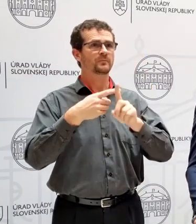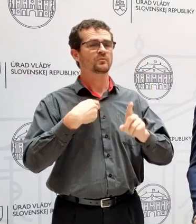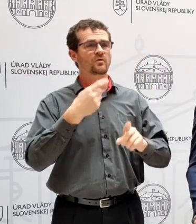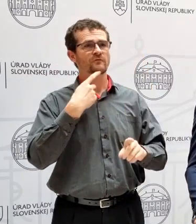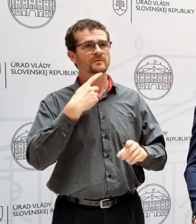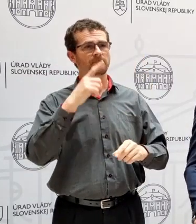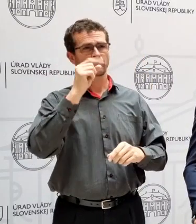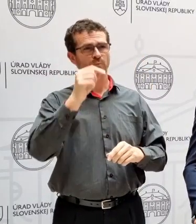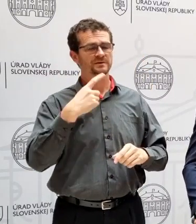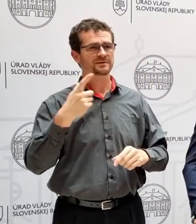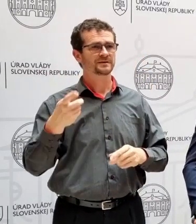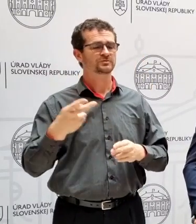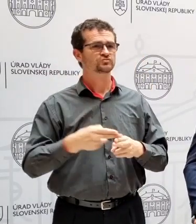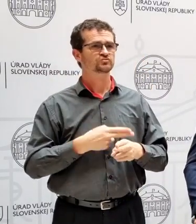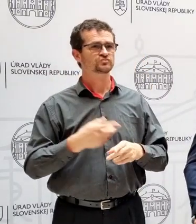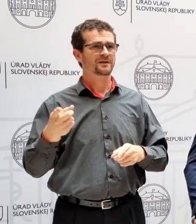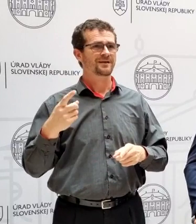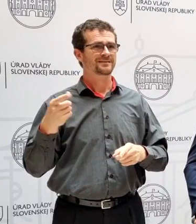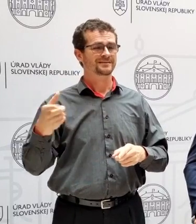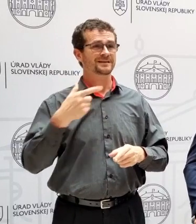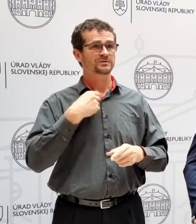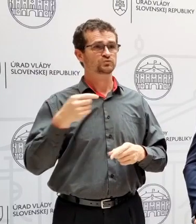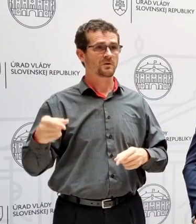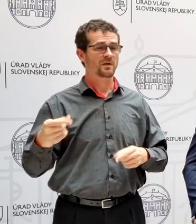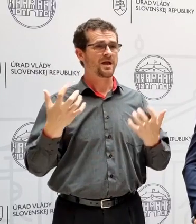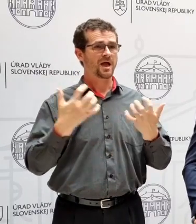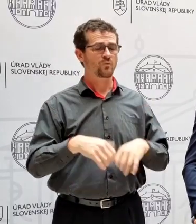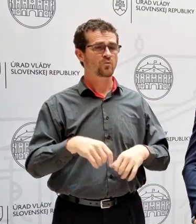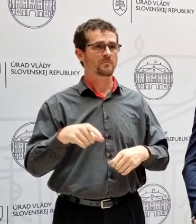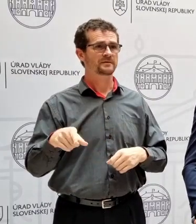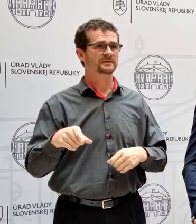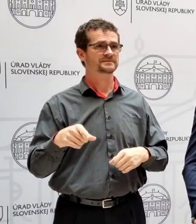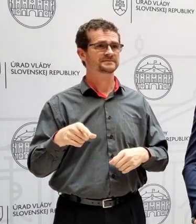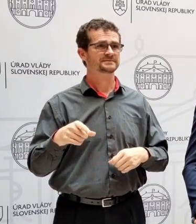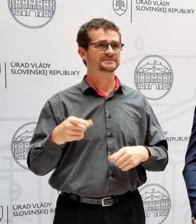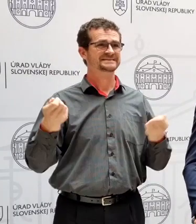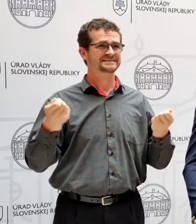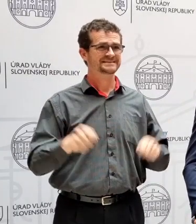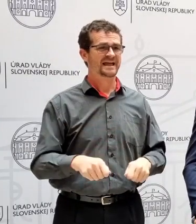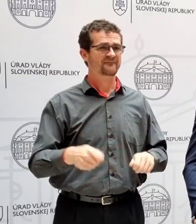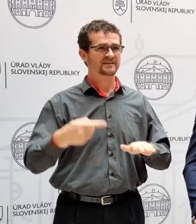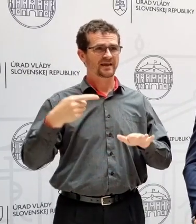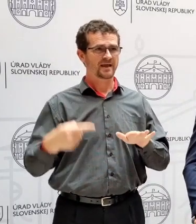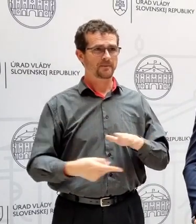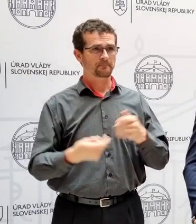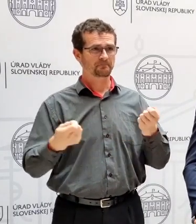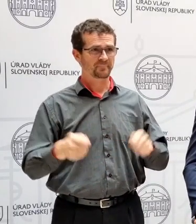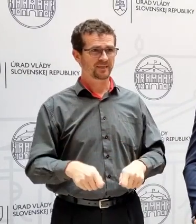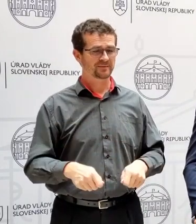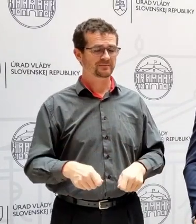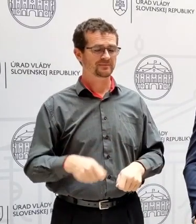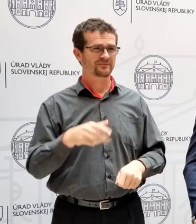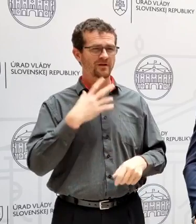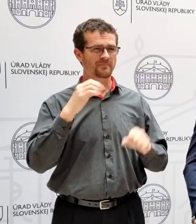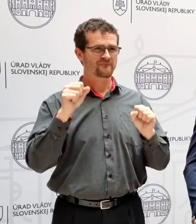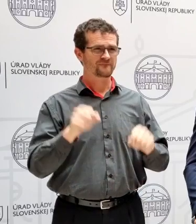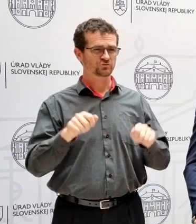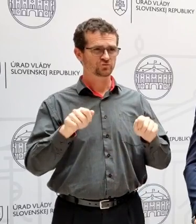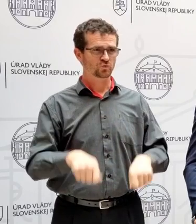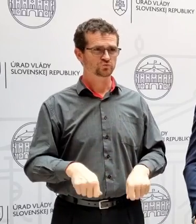že Putin hovorí, že krajina, ktorá s tým bude súhlasiť automaticky jej závere prívod plynu alebo dodávky plynu, je veľmi